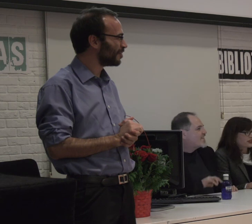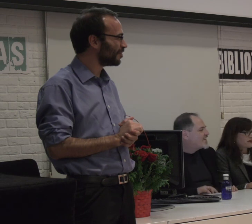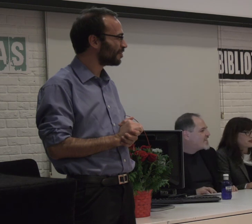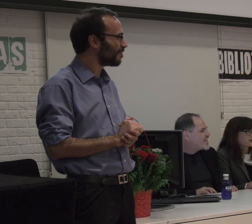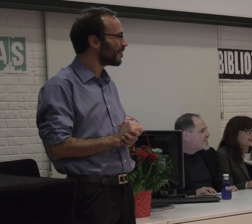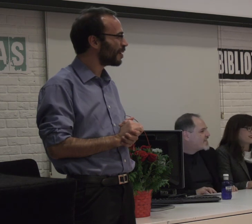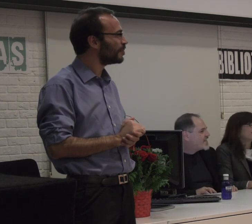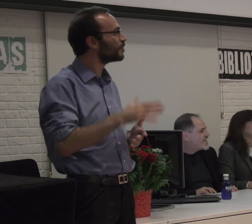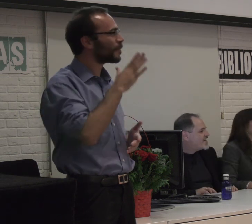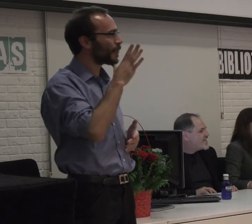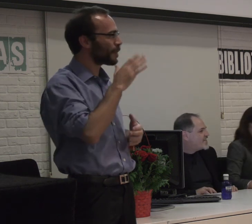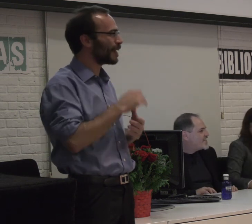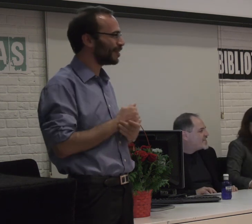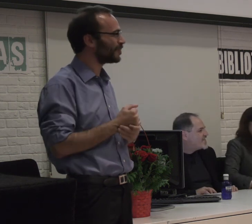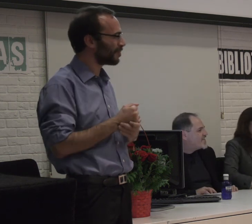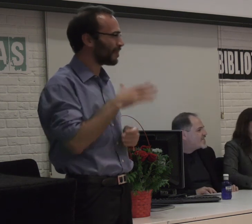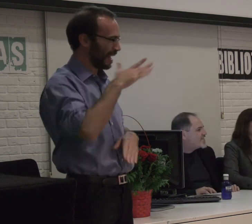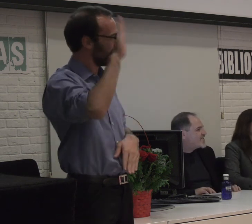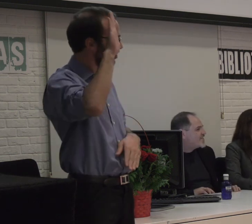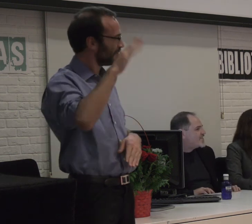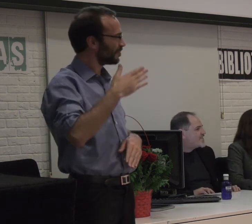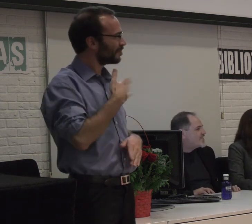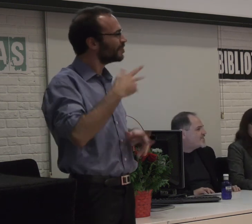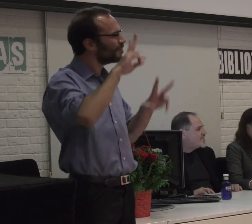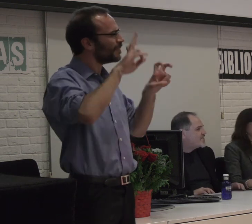Venga, Victoria. Vamos allá. Tema que me interesa.